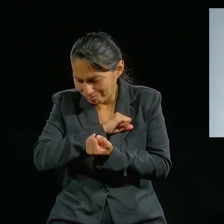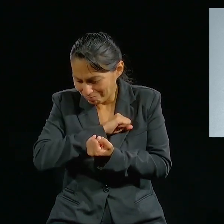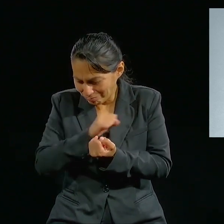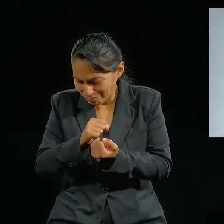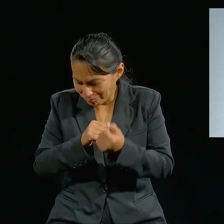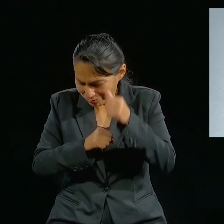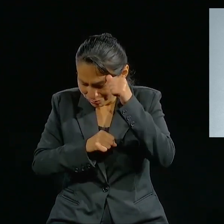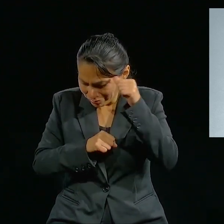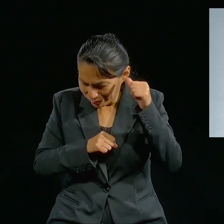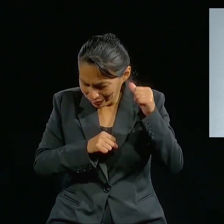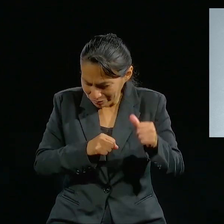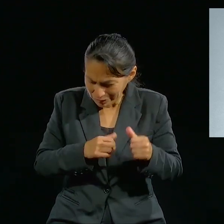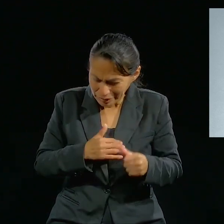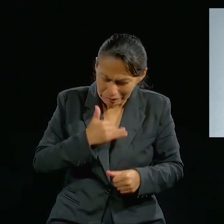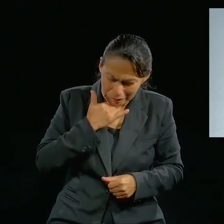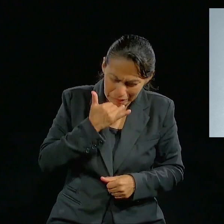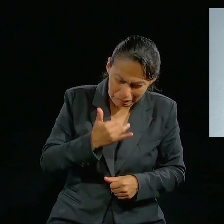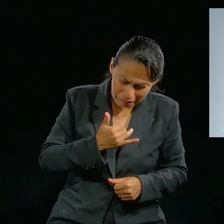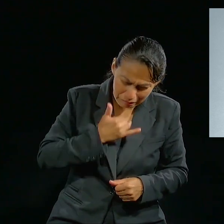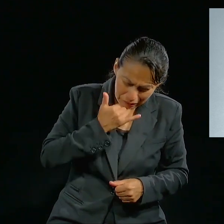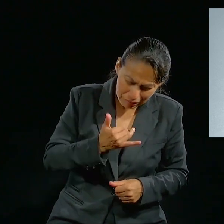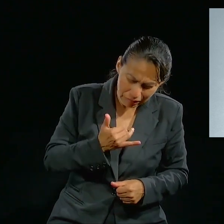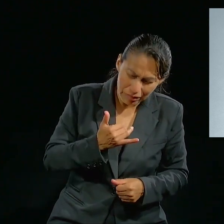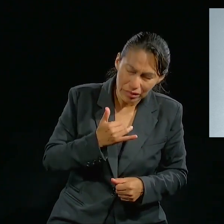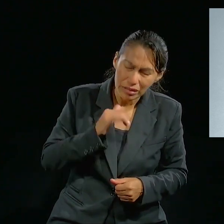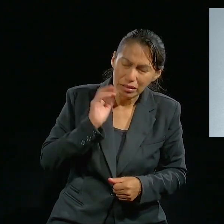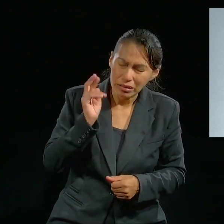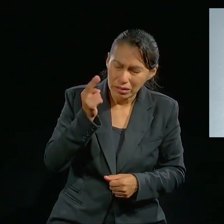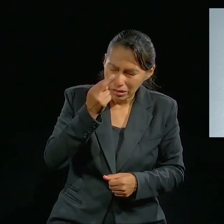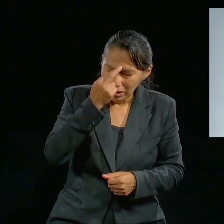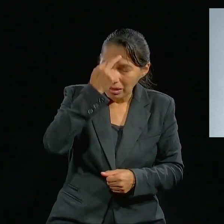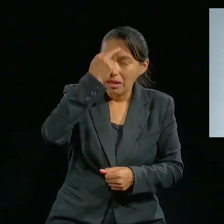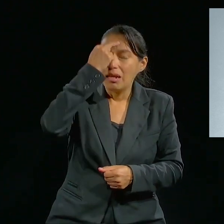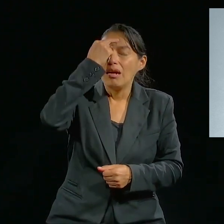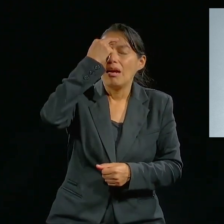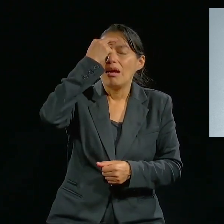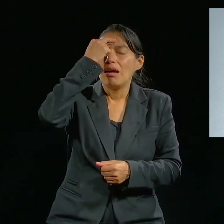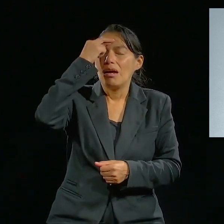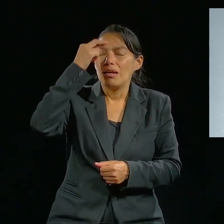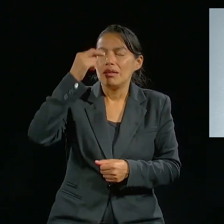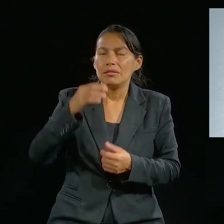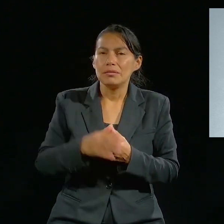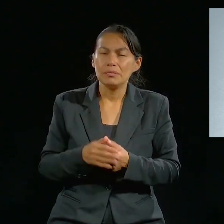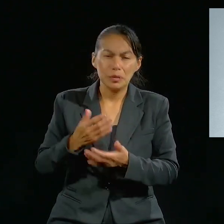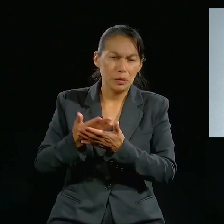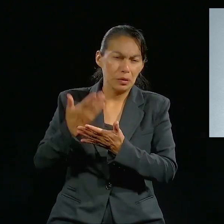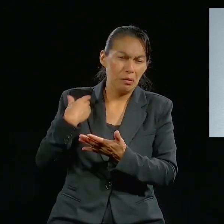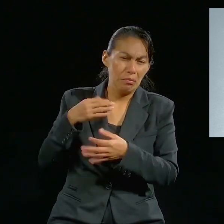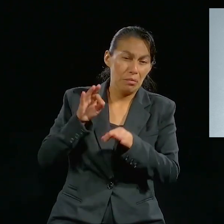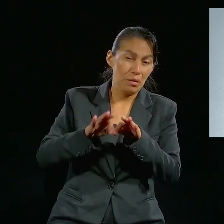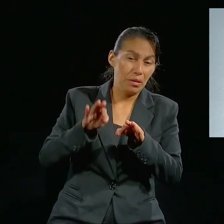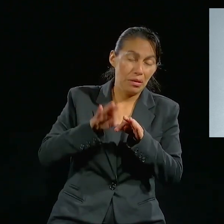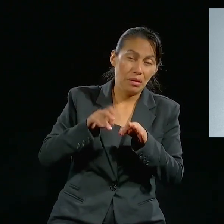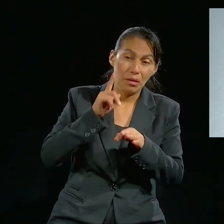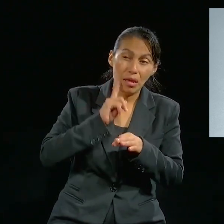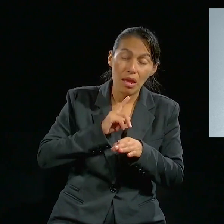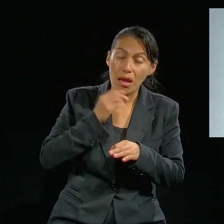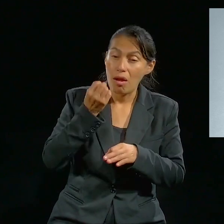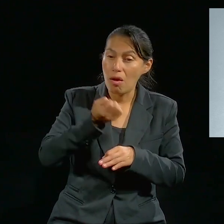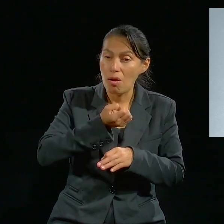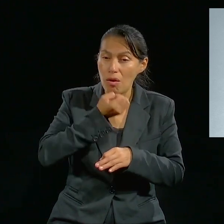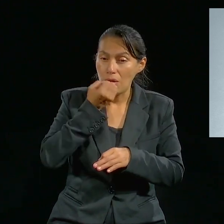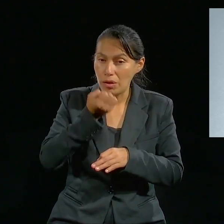cometido y en ese momento recordé la oración que habíamos hecho por mi tía